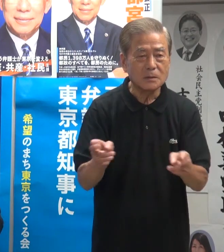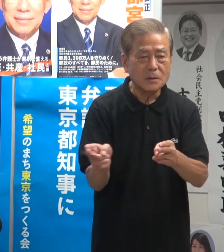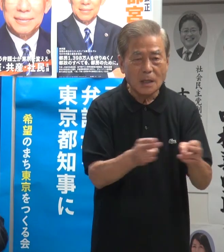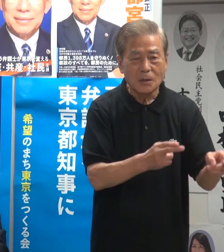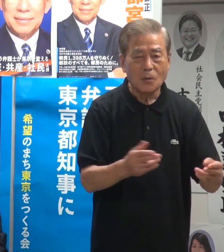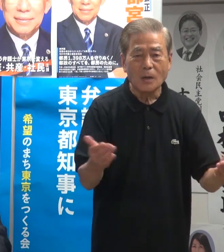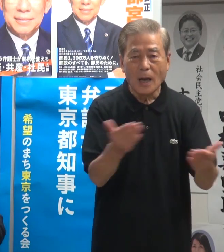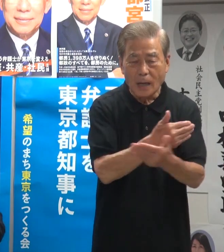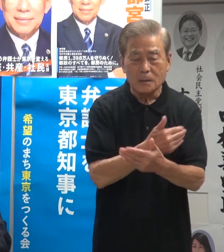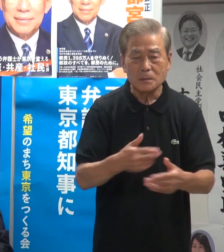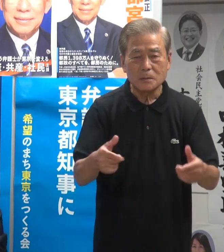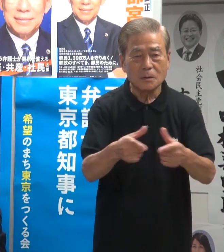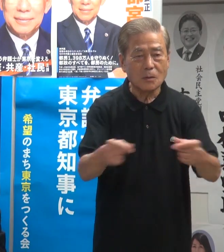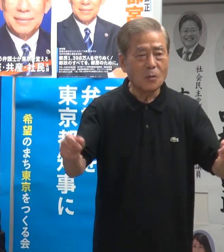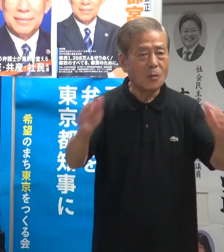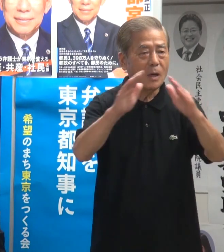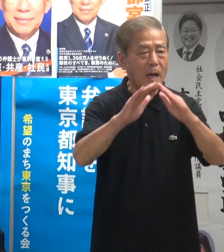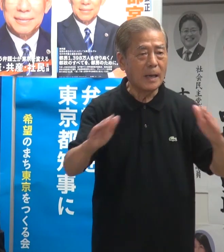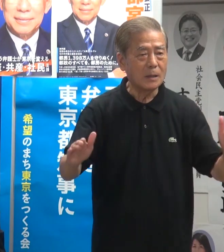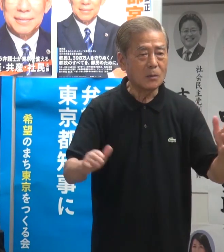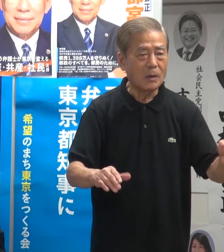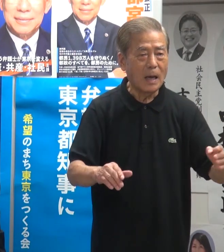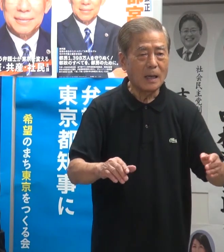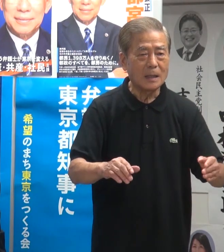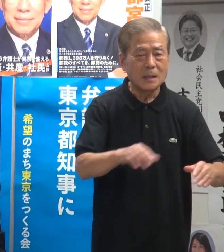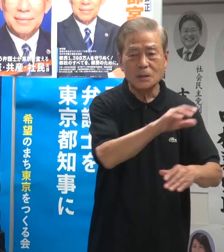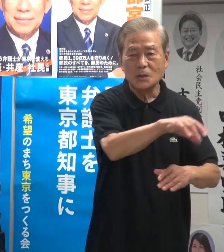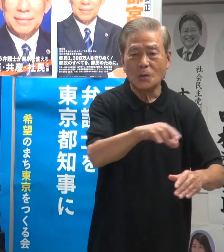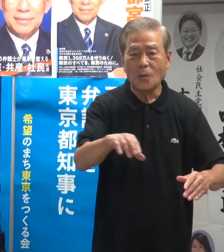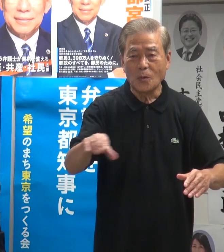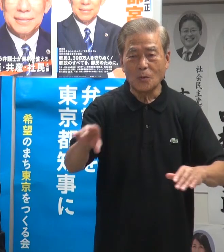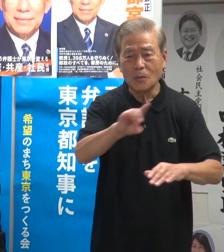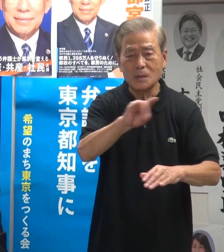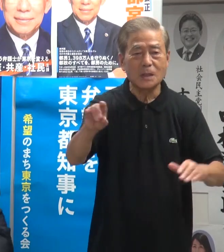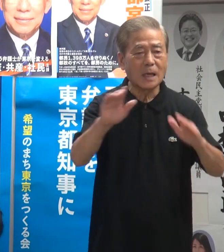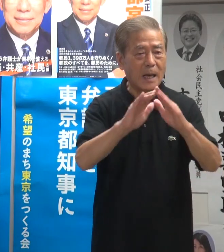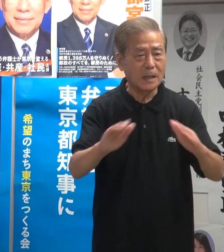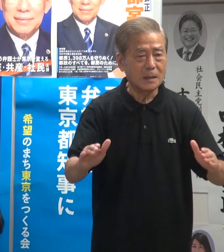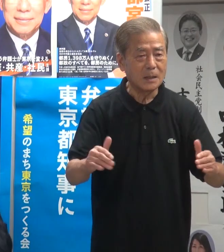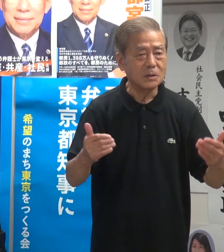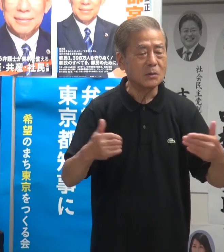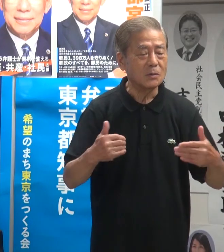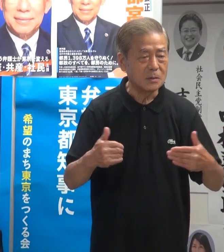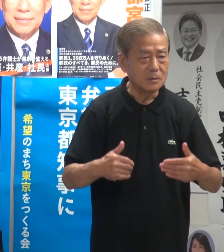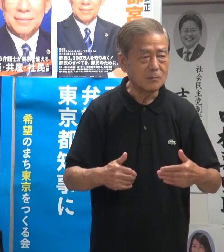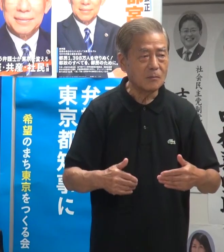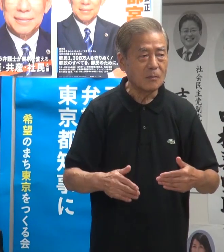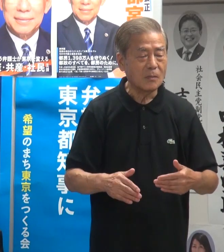か地方議会の条例なんですね。だから人権運動やってて、なんで政治に